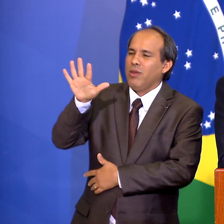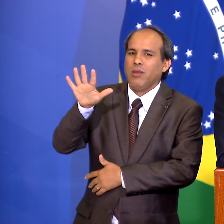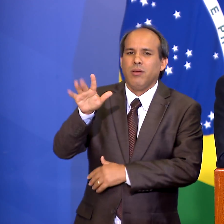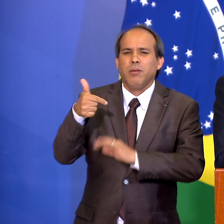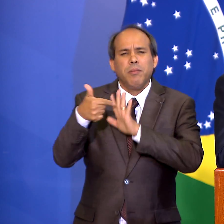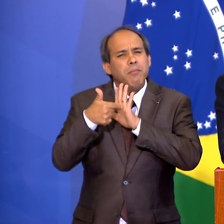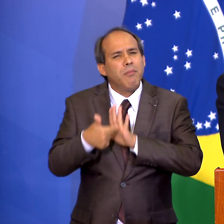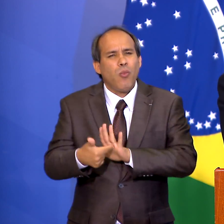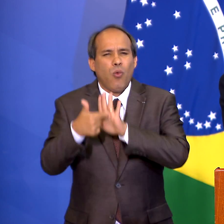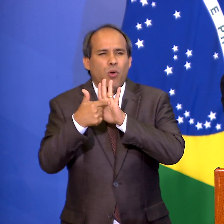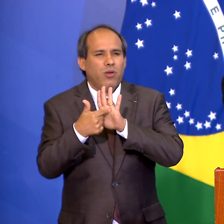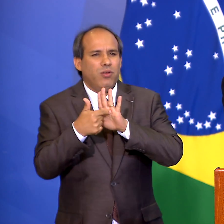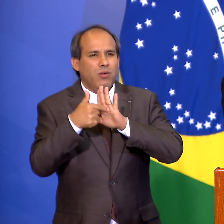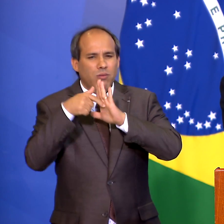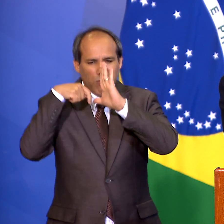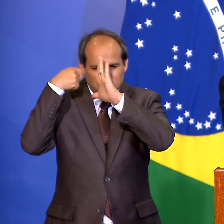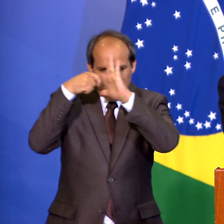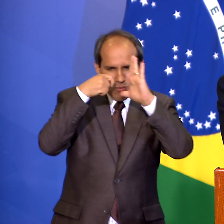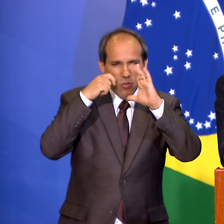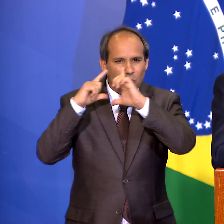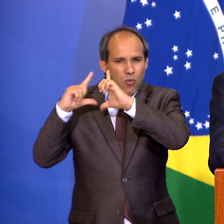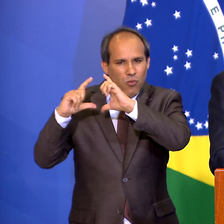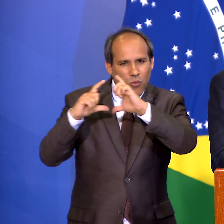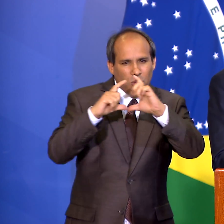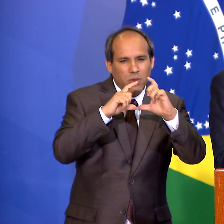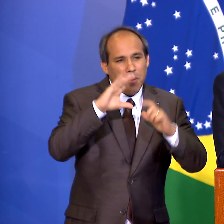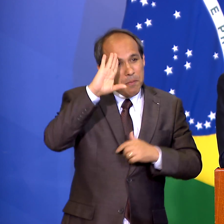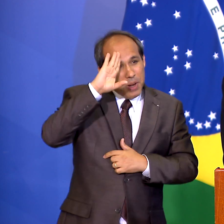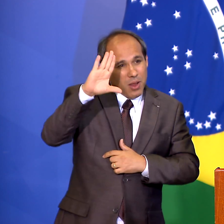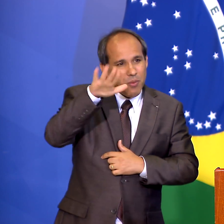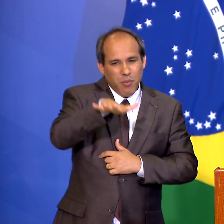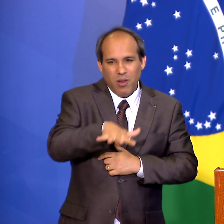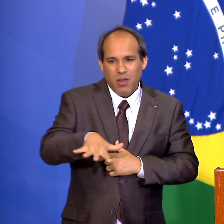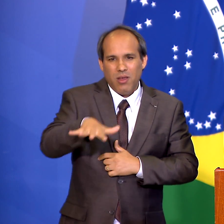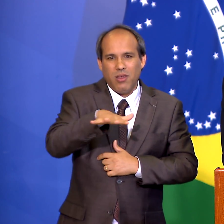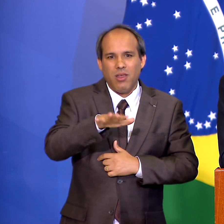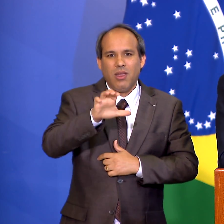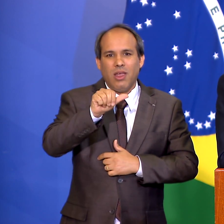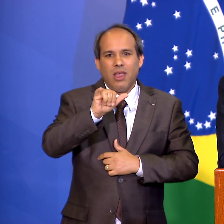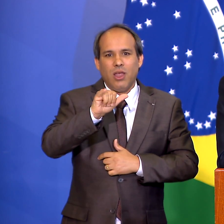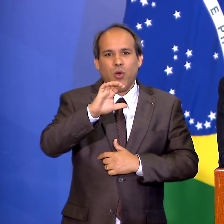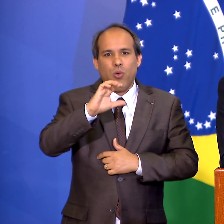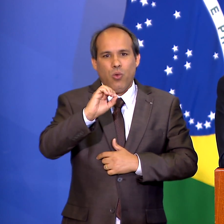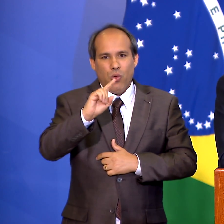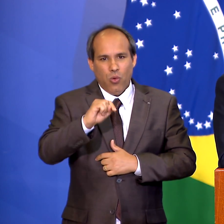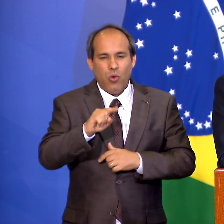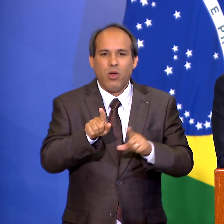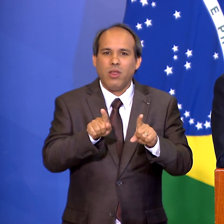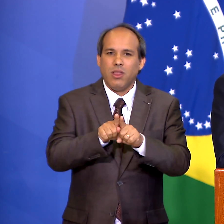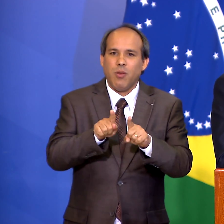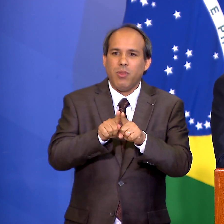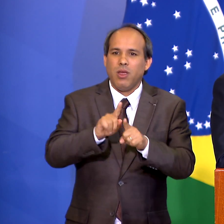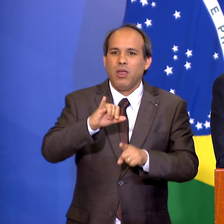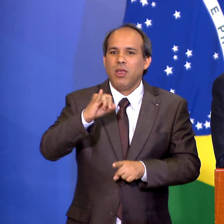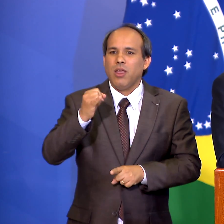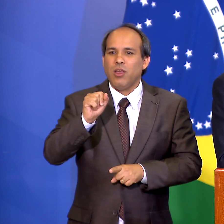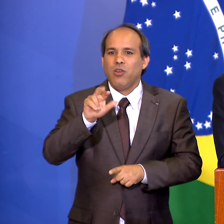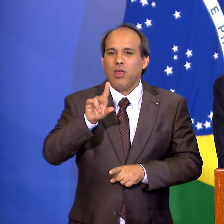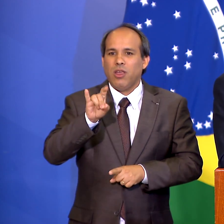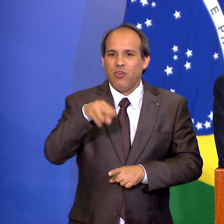são fantásticas, em especial em Caicó e Jardim de